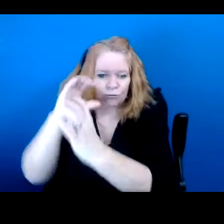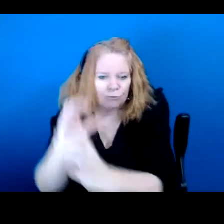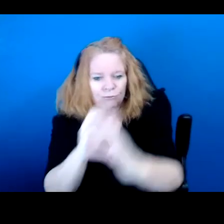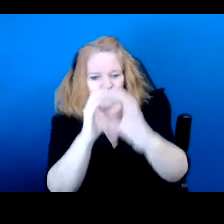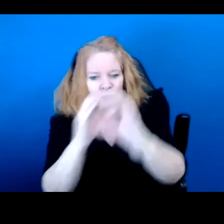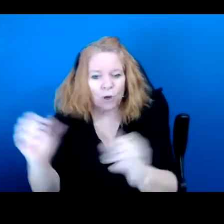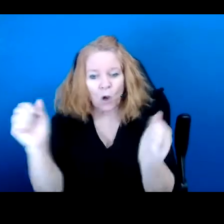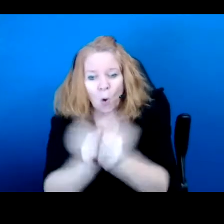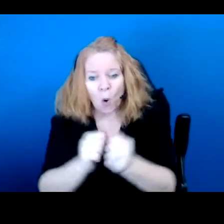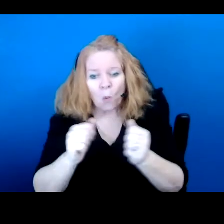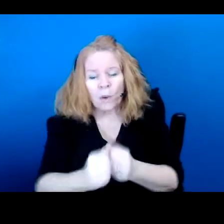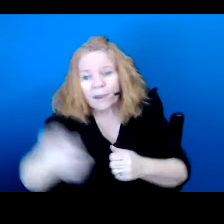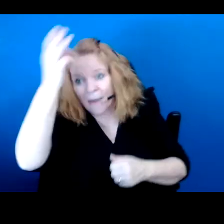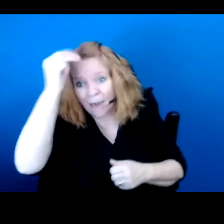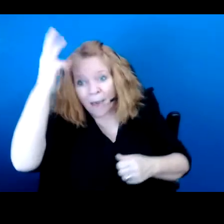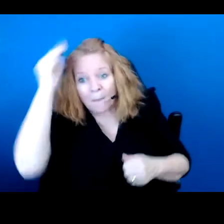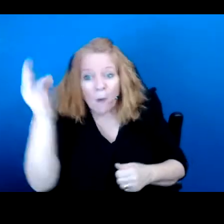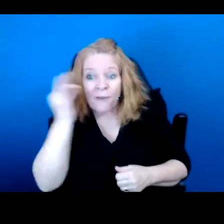vamos por ahí